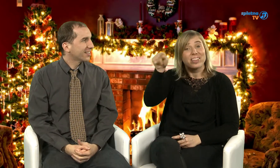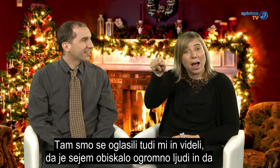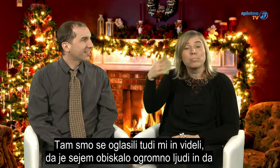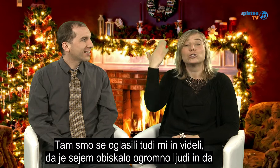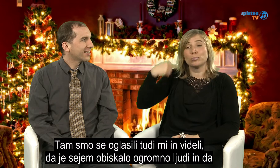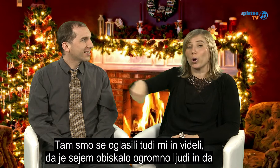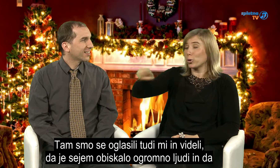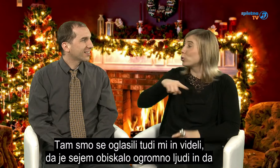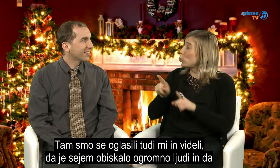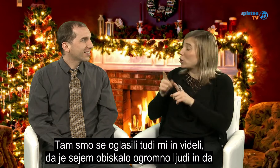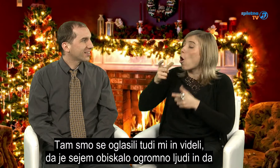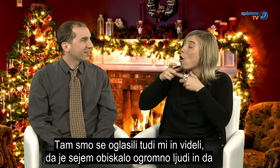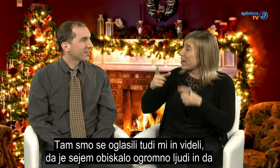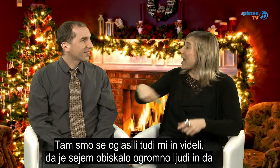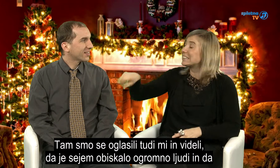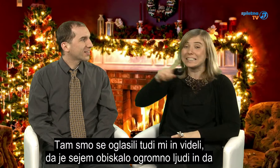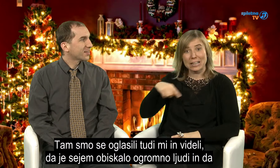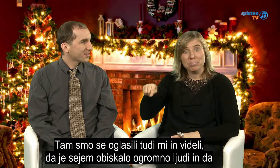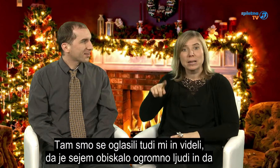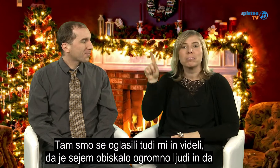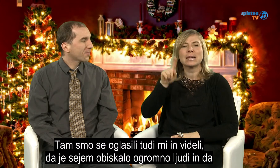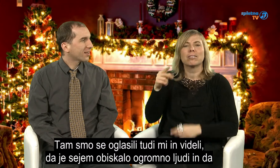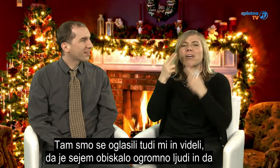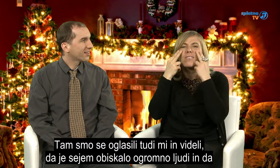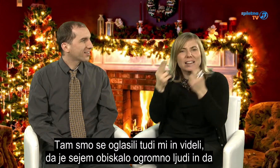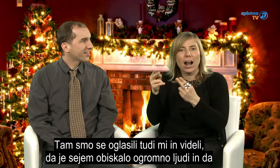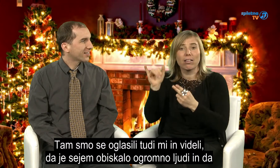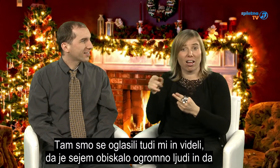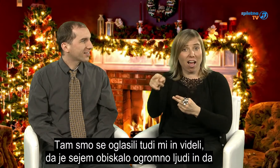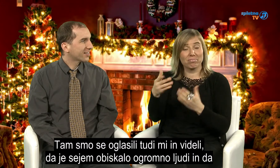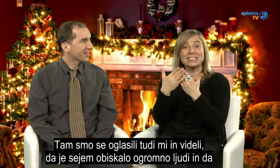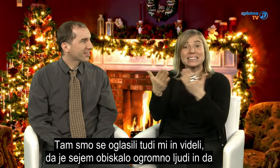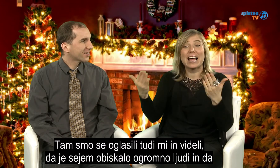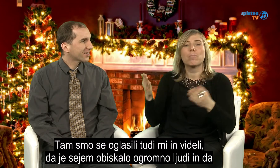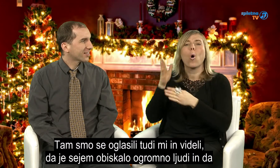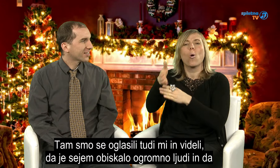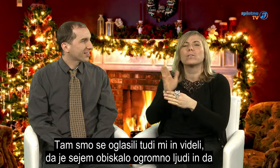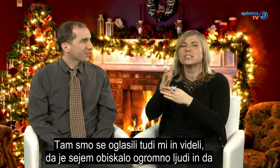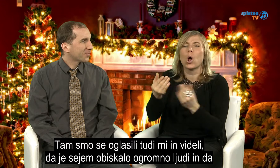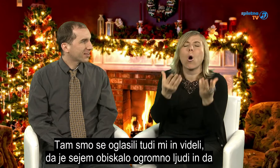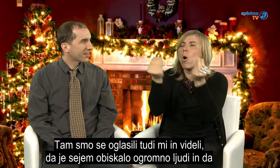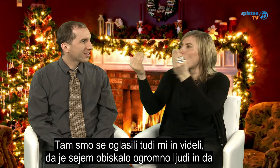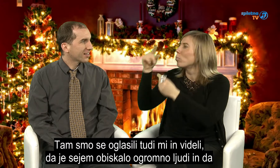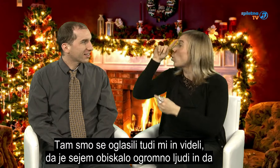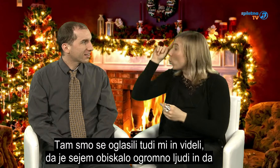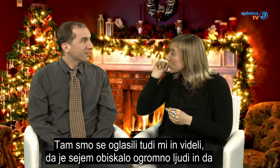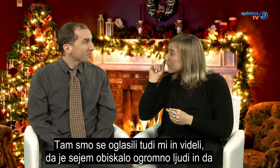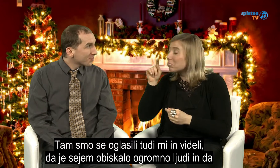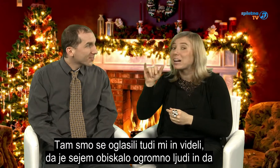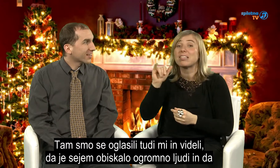Tam smo se oglasili tudi mi in videli, da je sejem obiskalo ogromno ljudi in da je bilo zanimanje za izdelke izredno.